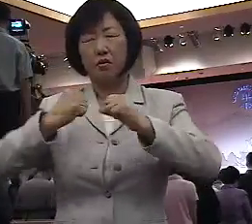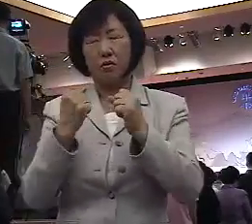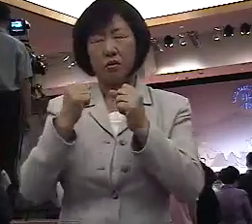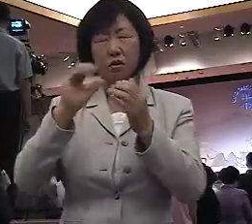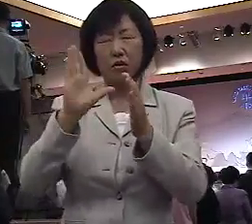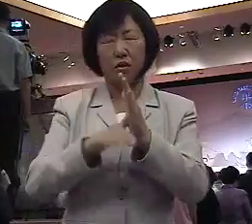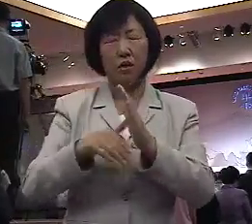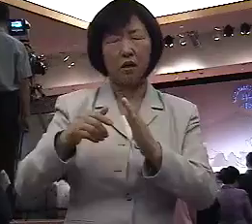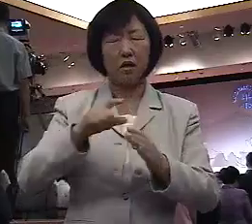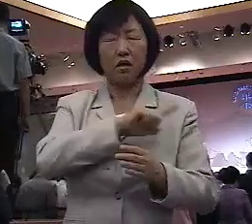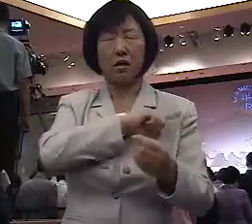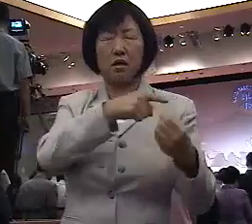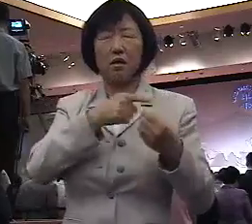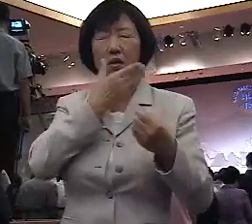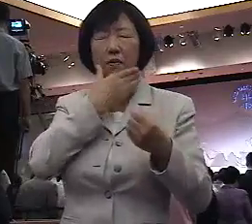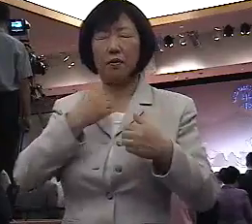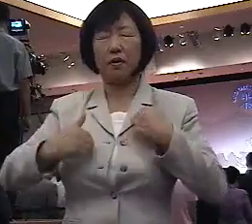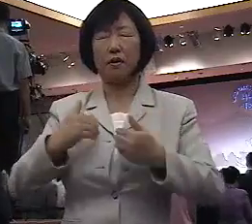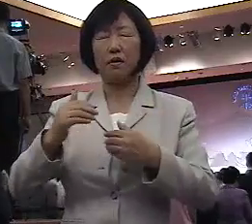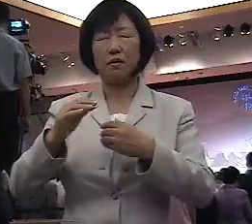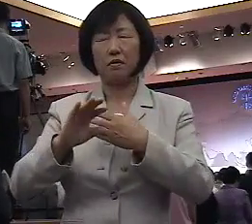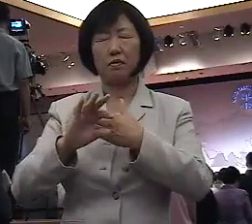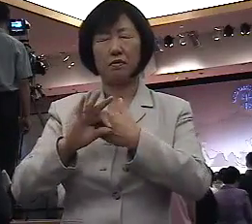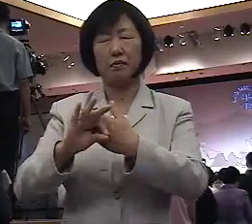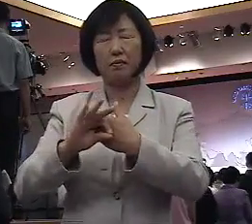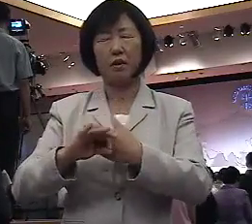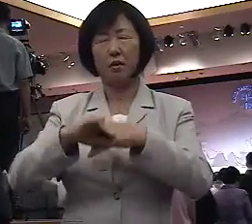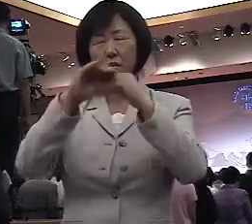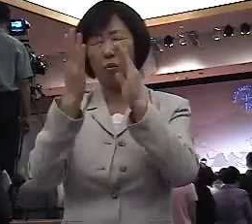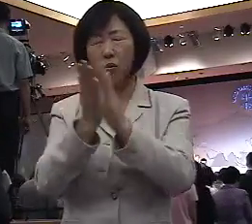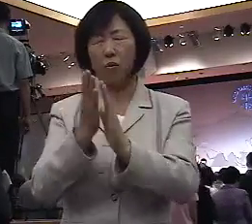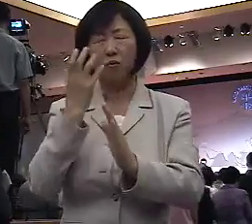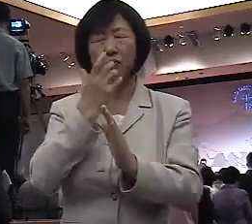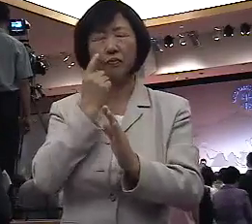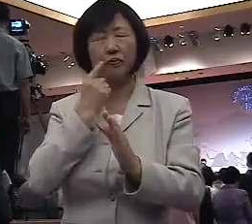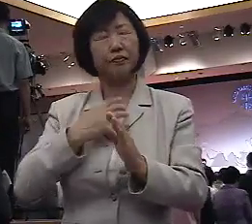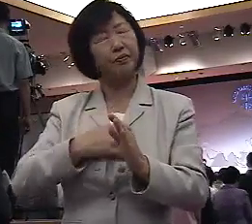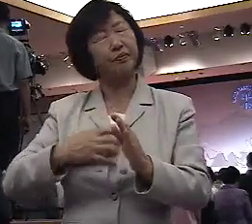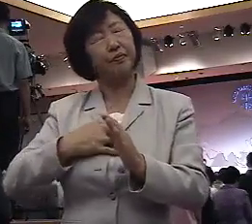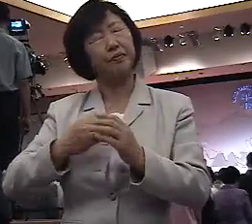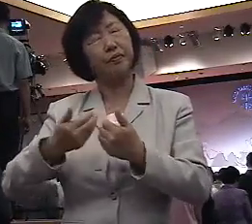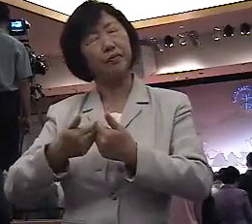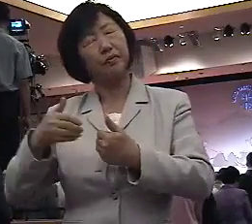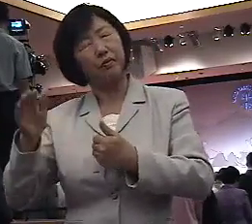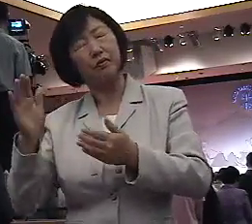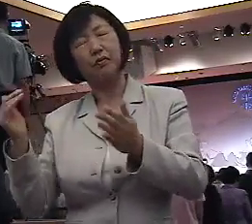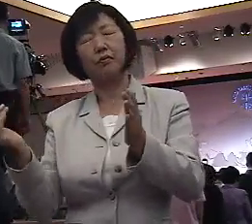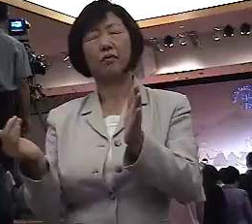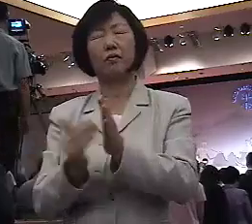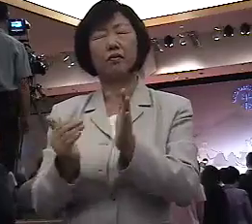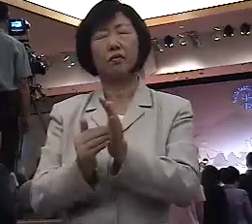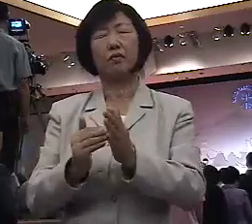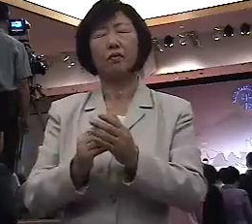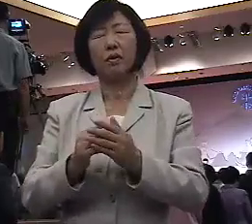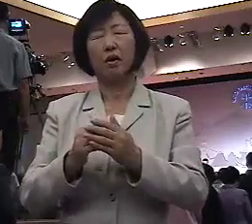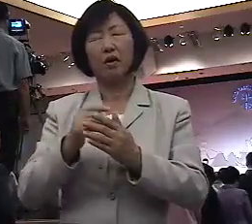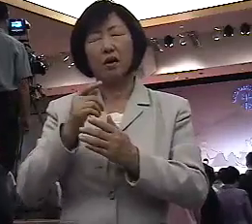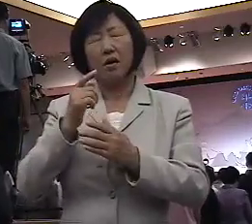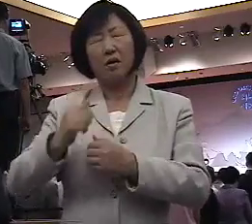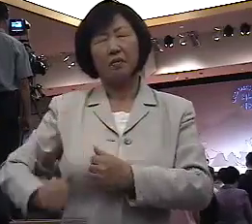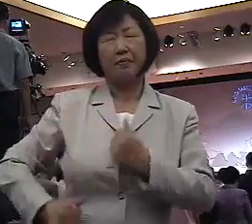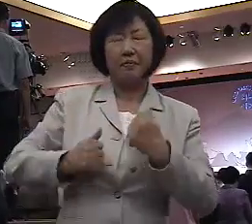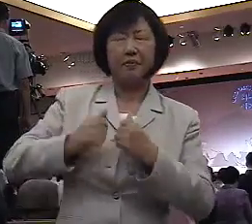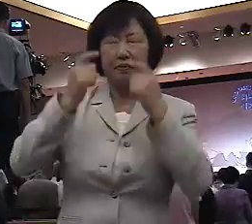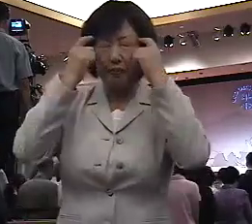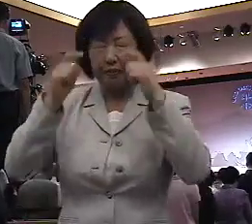때 우리는 가장 행복했으며 모든 염려는 떠나갔습니다. 미련하고 어리석은 자들을